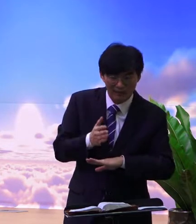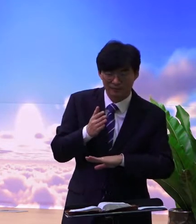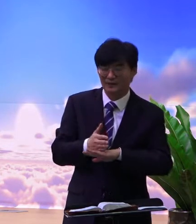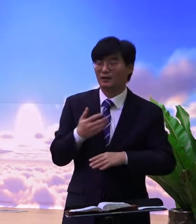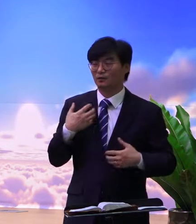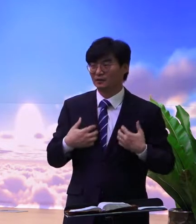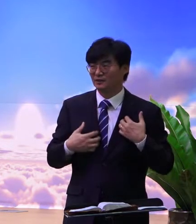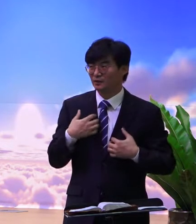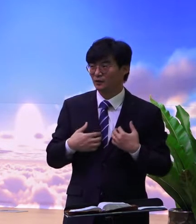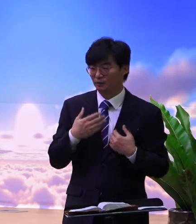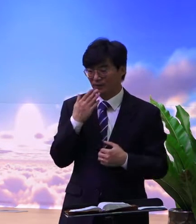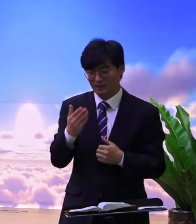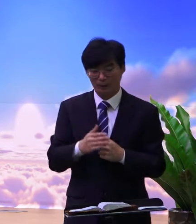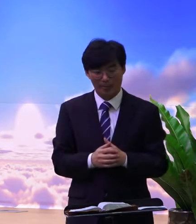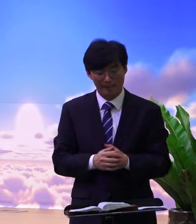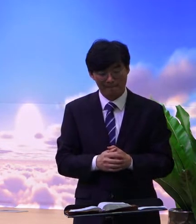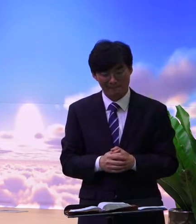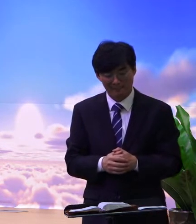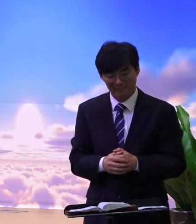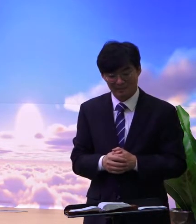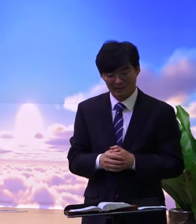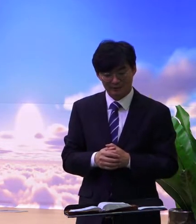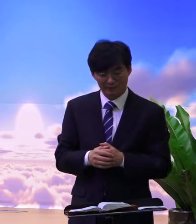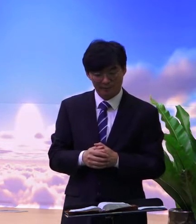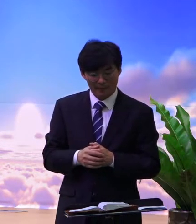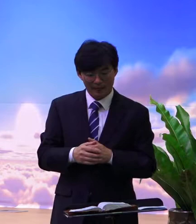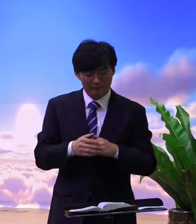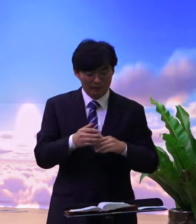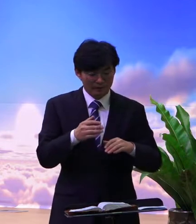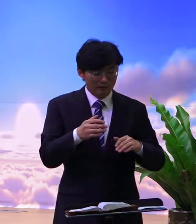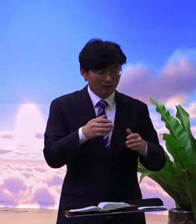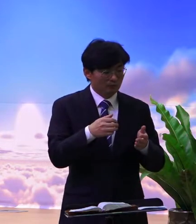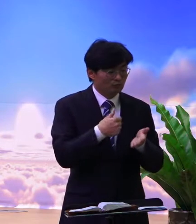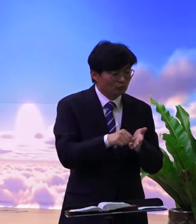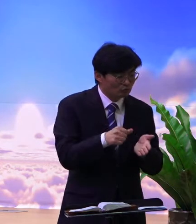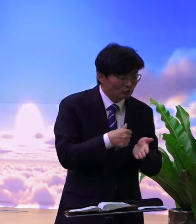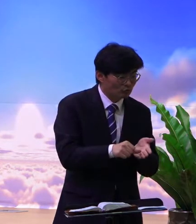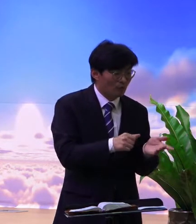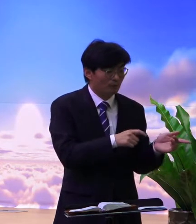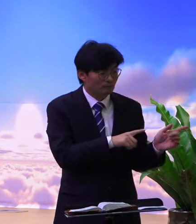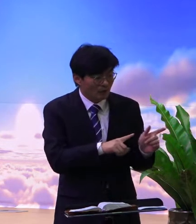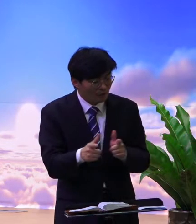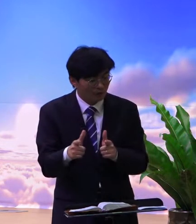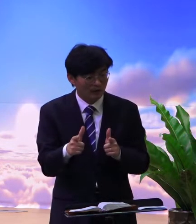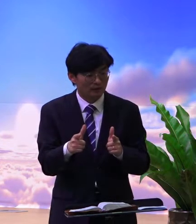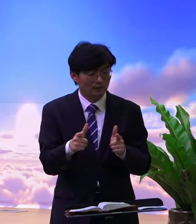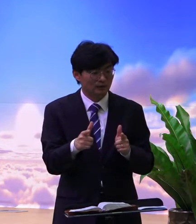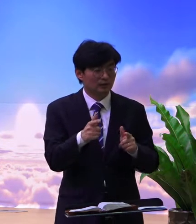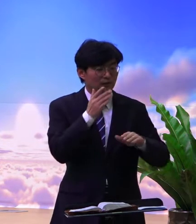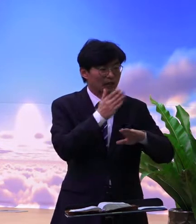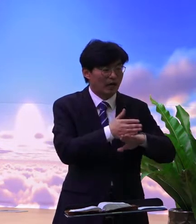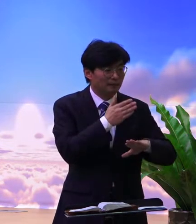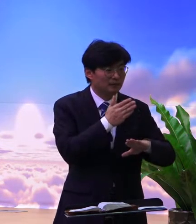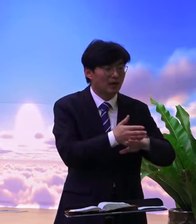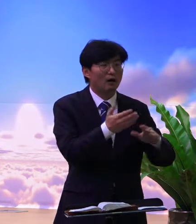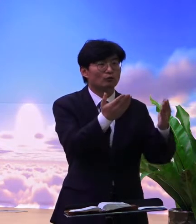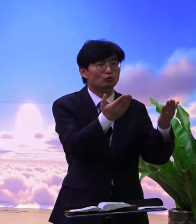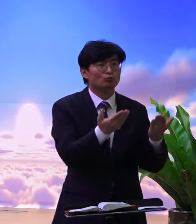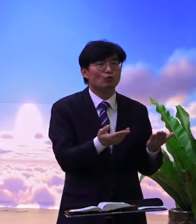여러분, 그러니까 우리가 감사할 일이 없어서 감사하지 못하는 것이 아닙니다. 감사할 만한 이유가